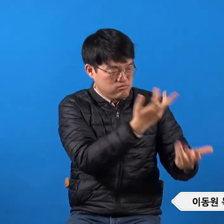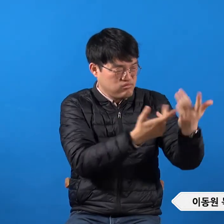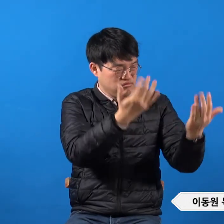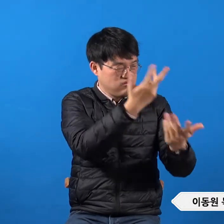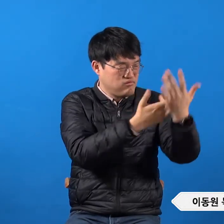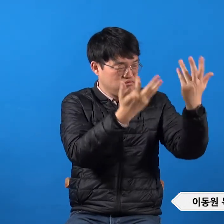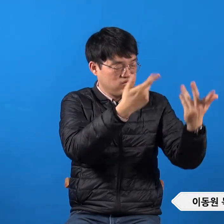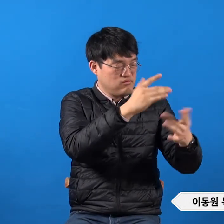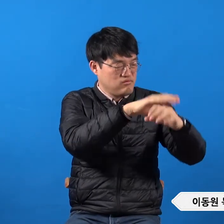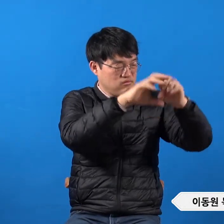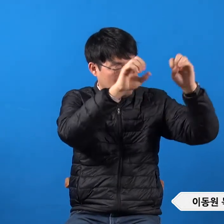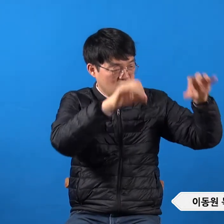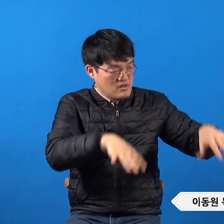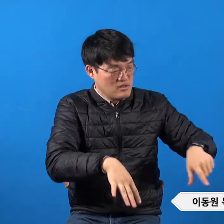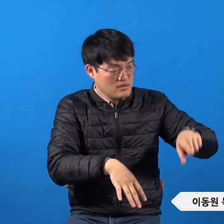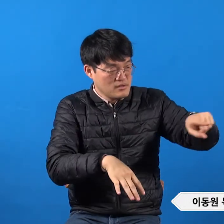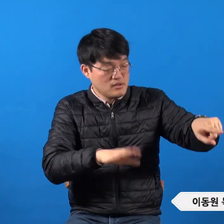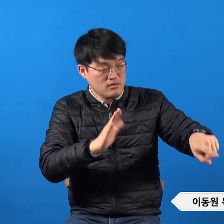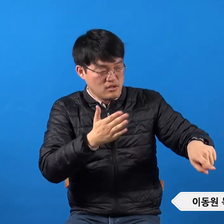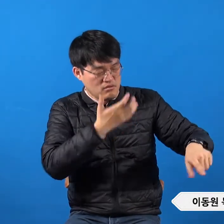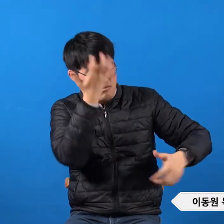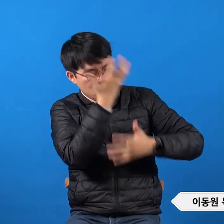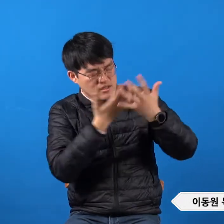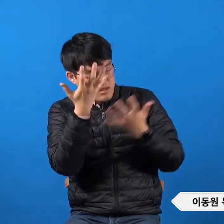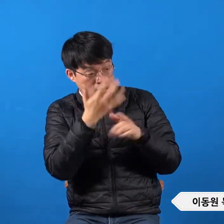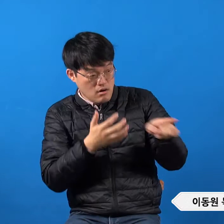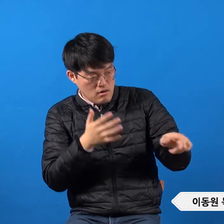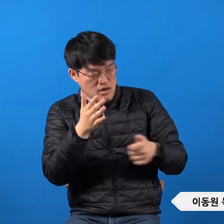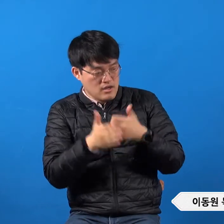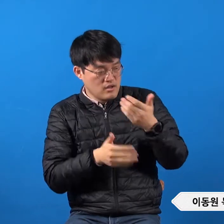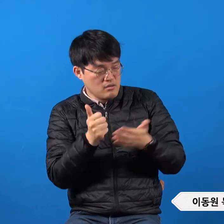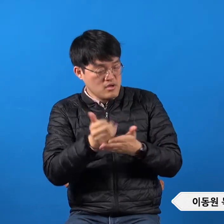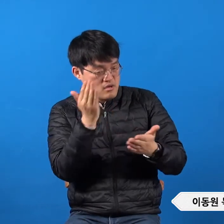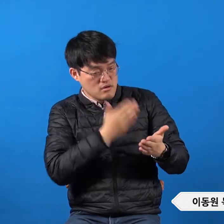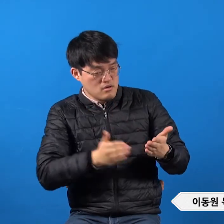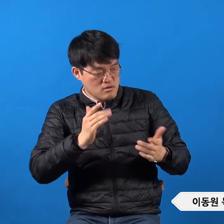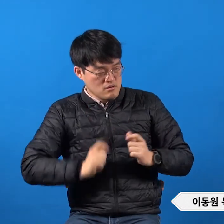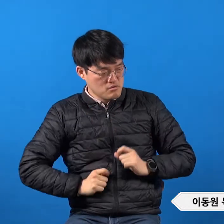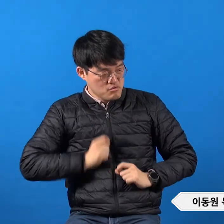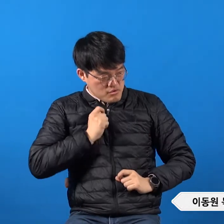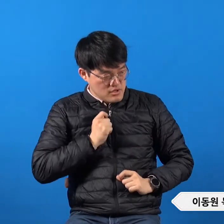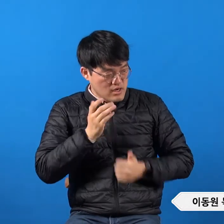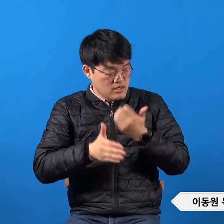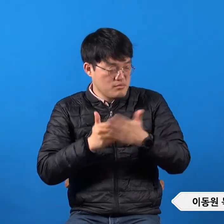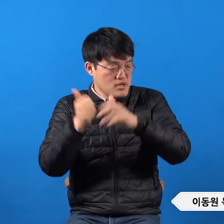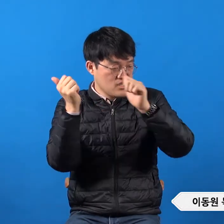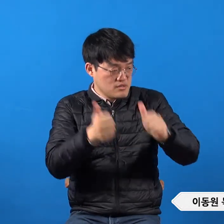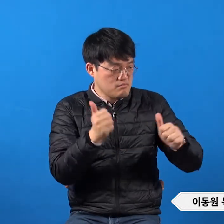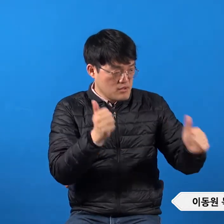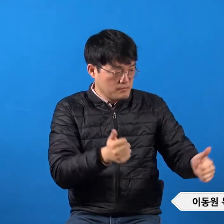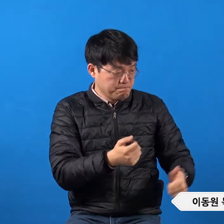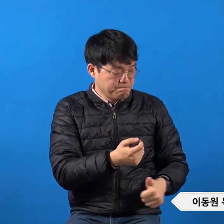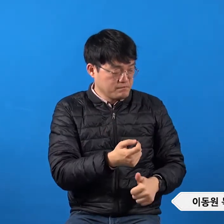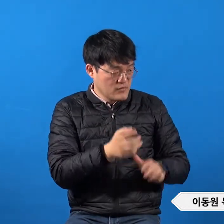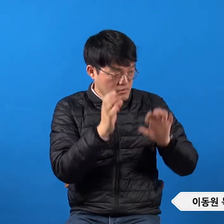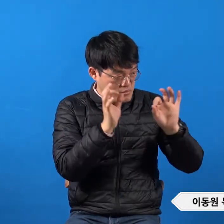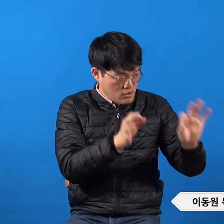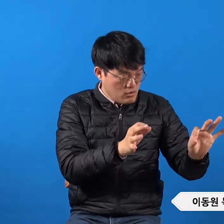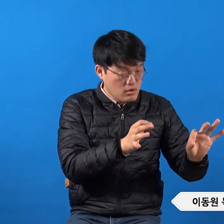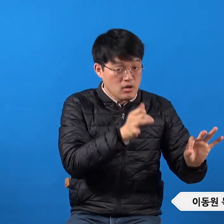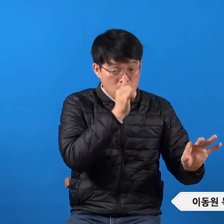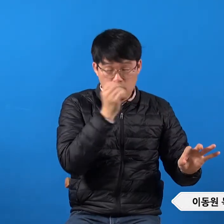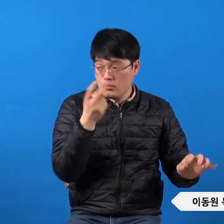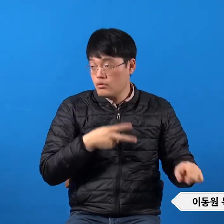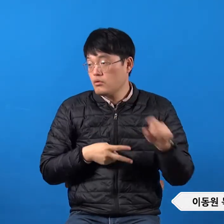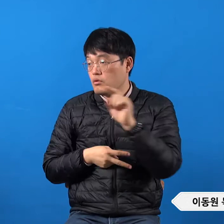받아 불타오르고 있는 환상. 거기에 하나님의 정의, 하나님의 심판을 보고 있는 것입니다.